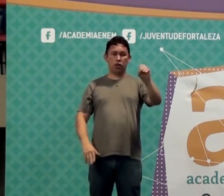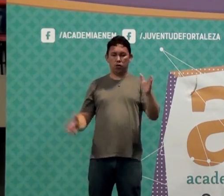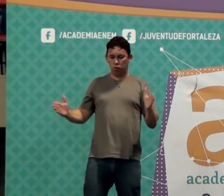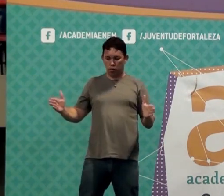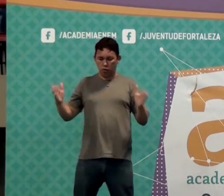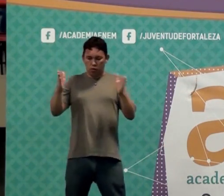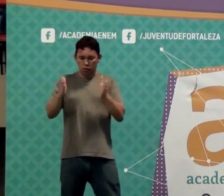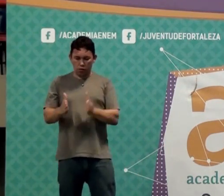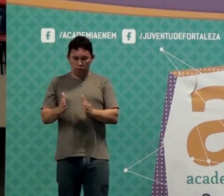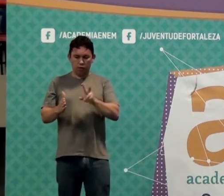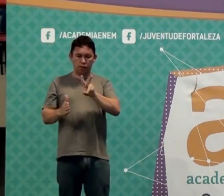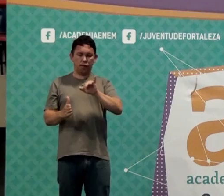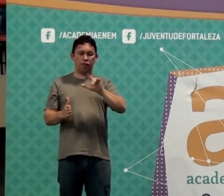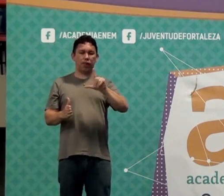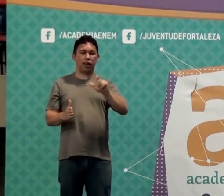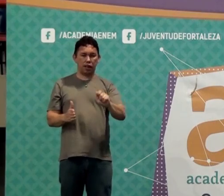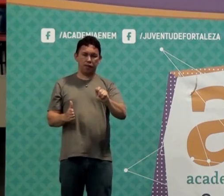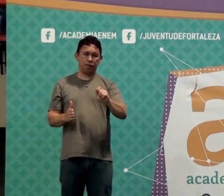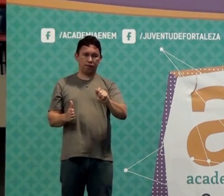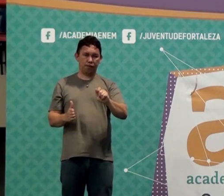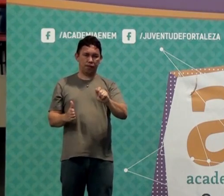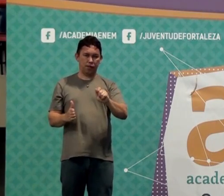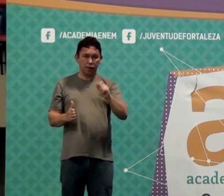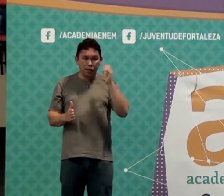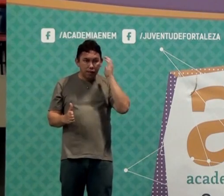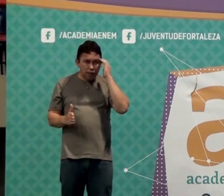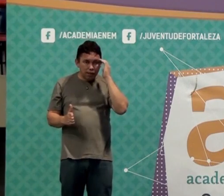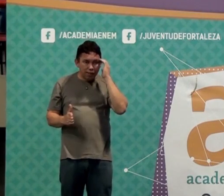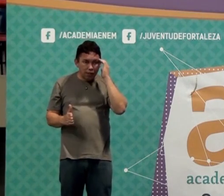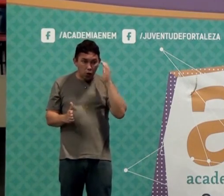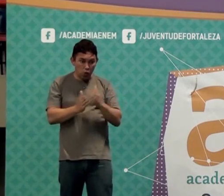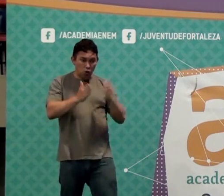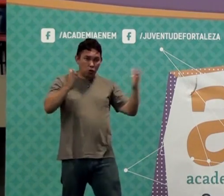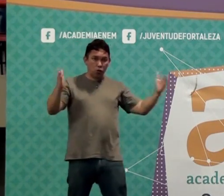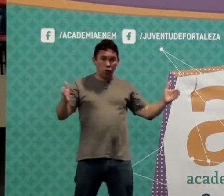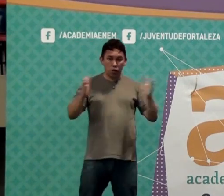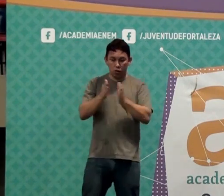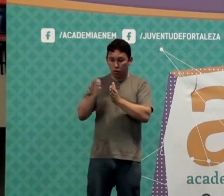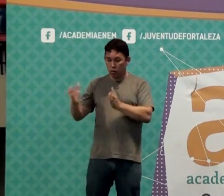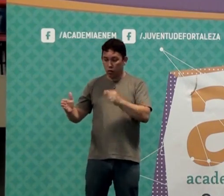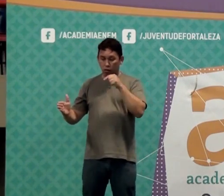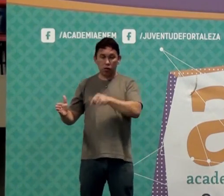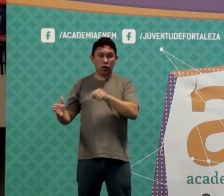tem nada a ver com o cara do mal. O cara do mal você chama de quê? Cara